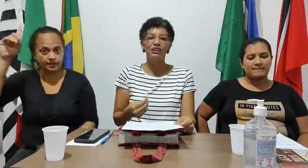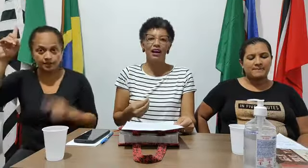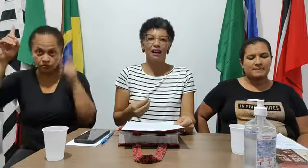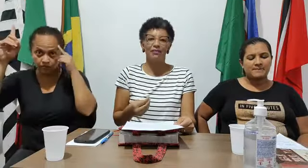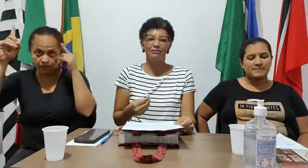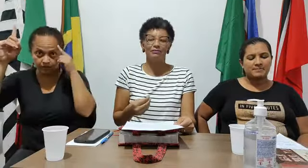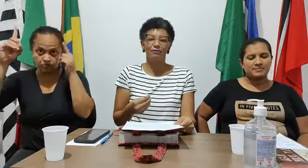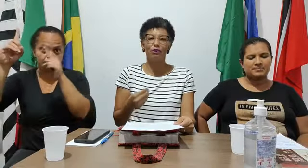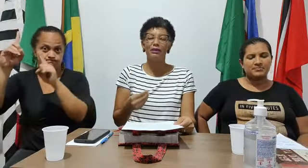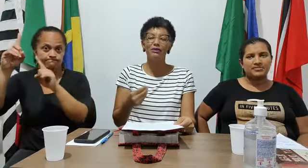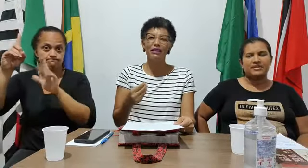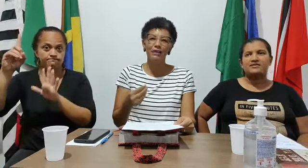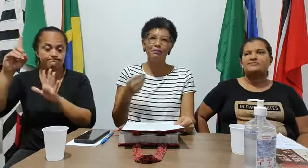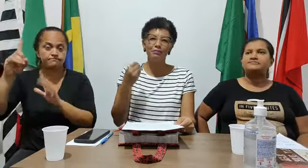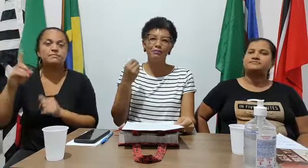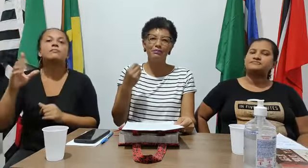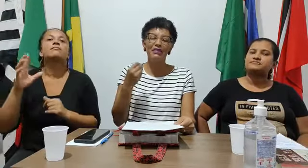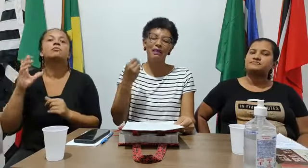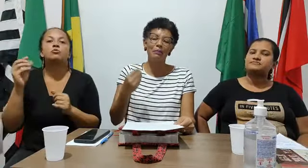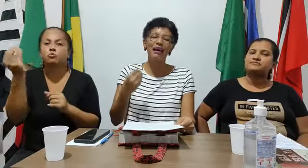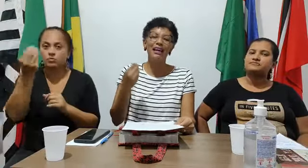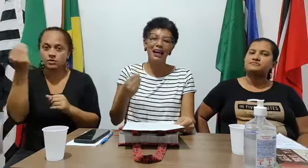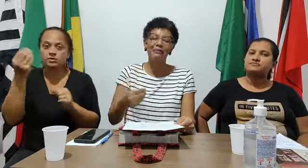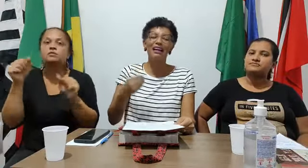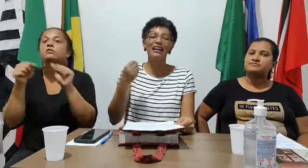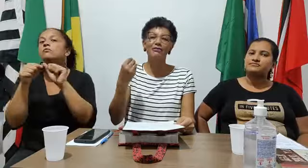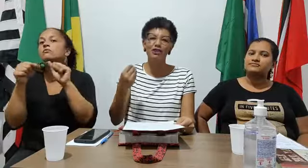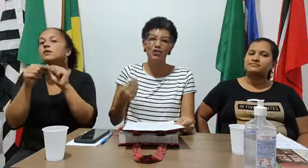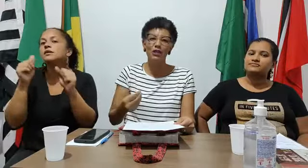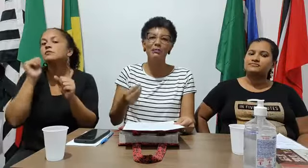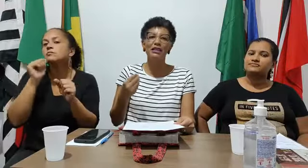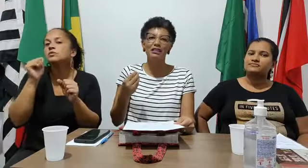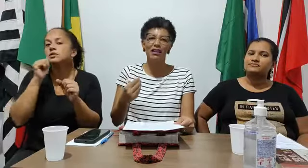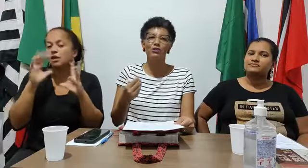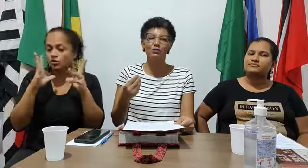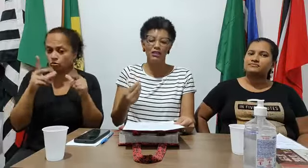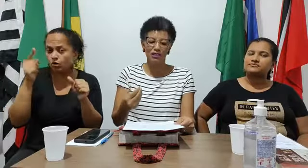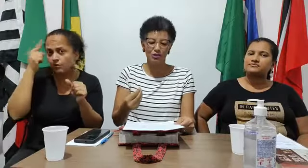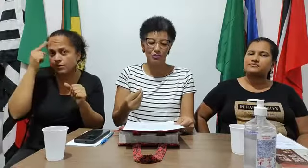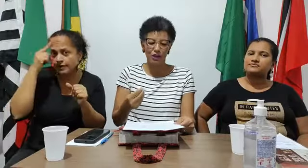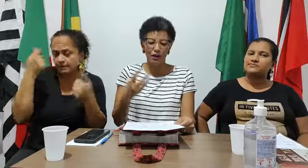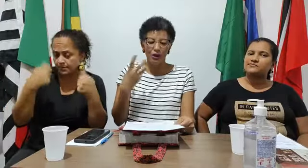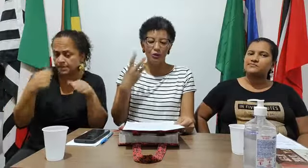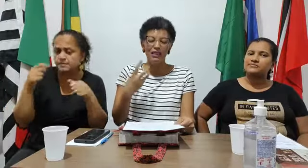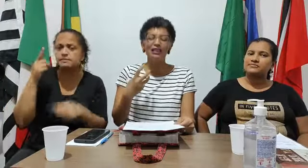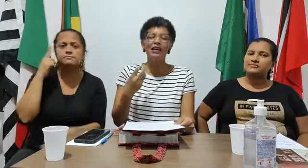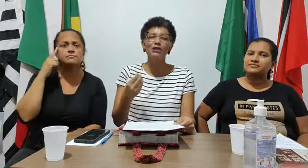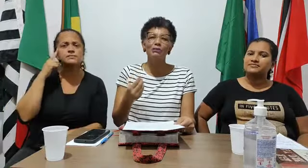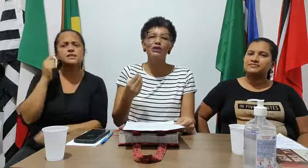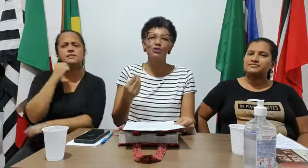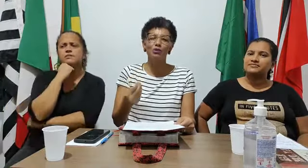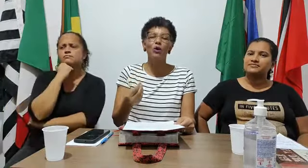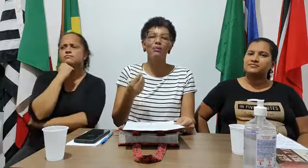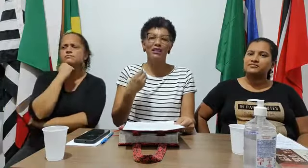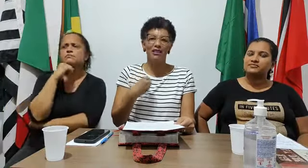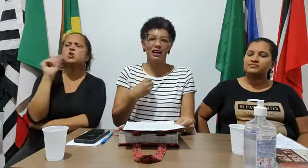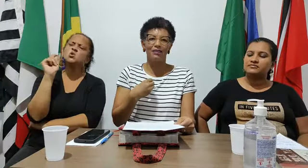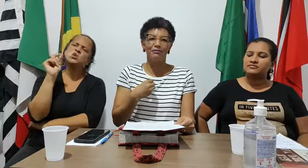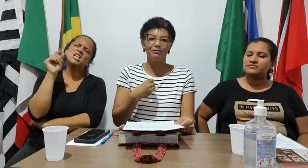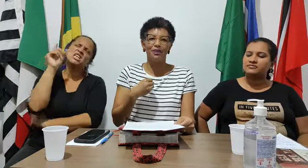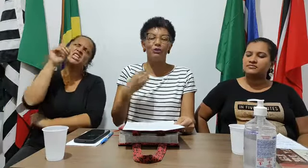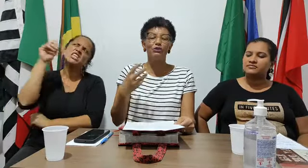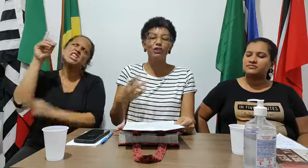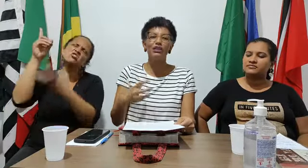nos criar, toda mulher deveria parar para refletir e pensar sobre isso. O que Deus pensou ao me